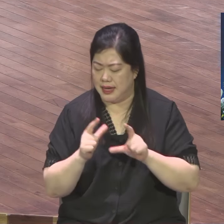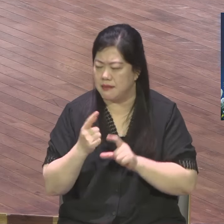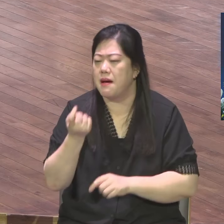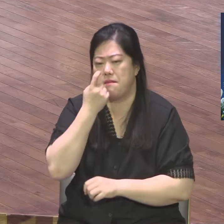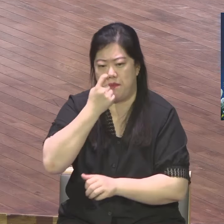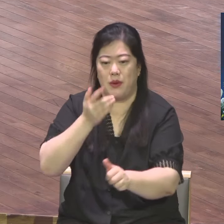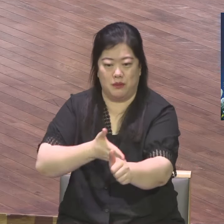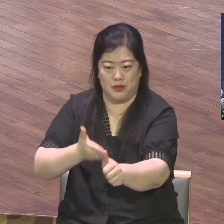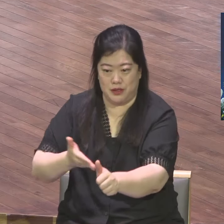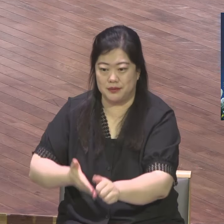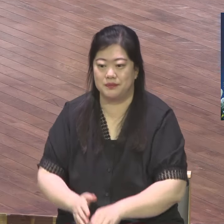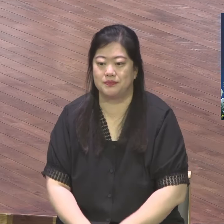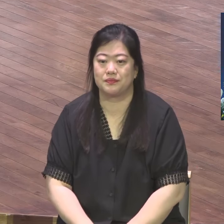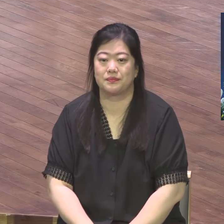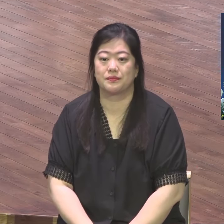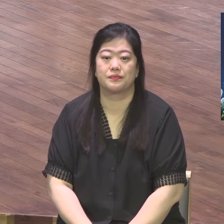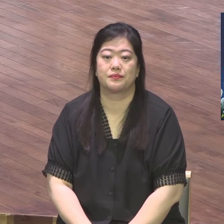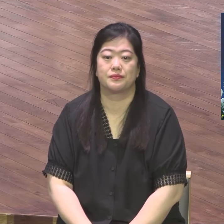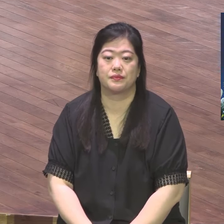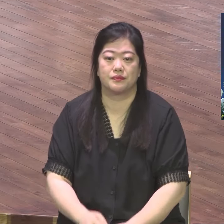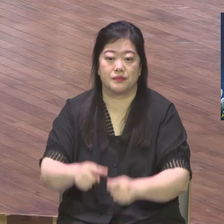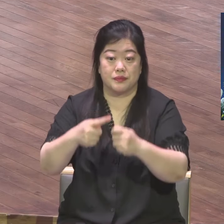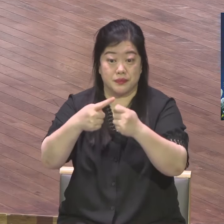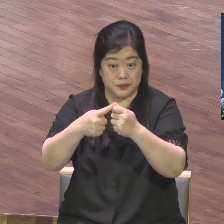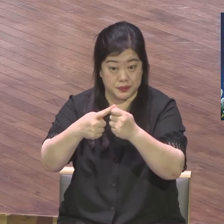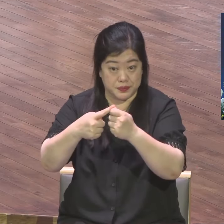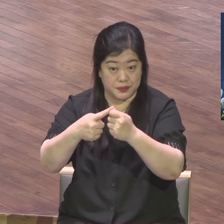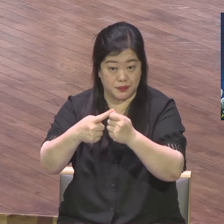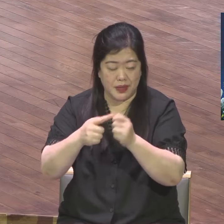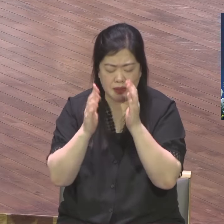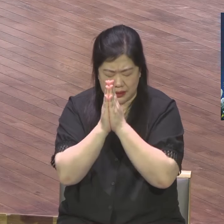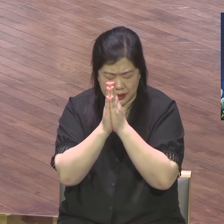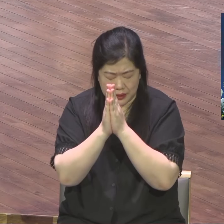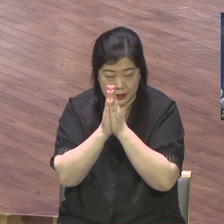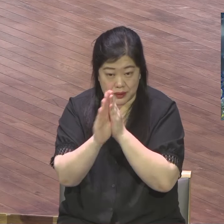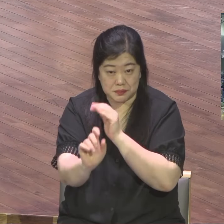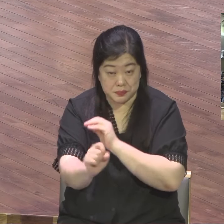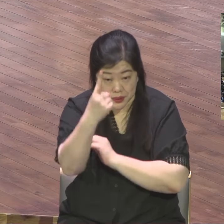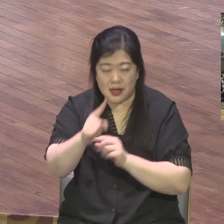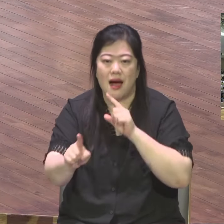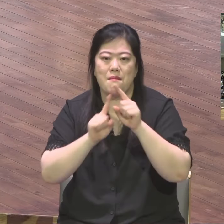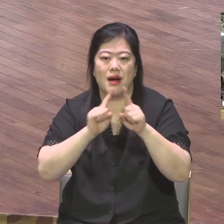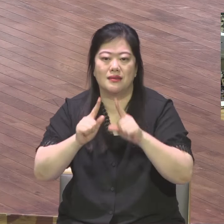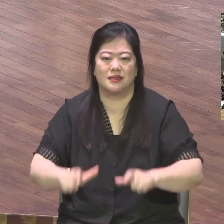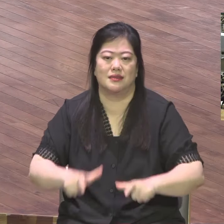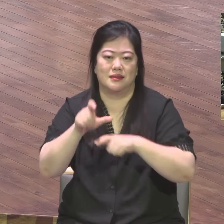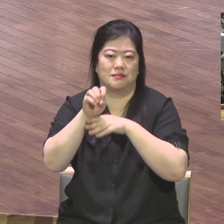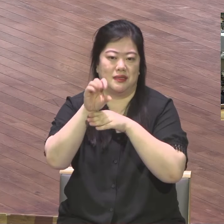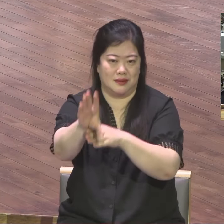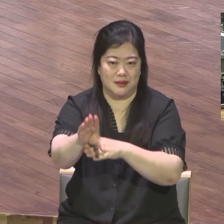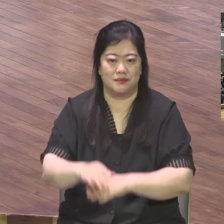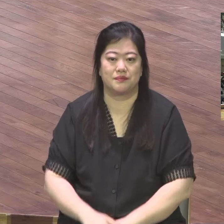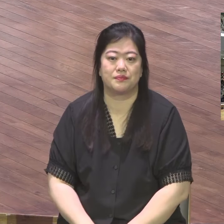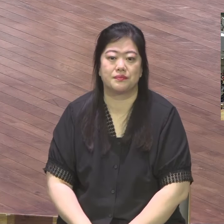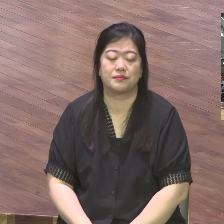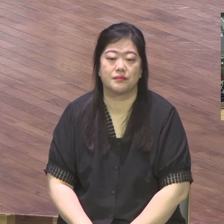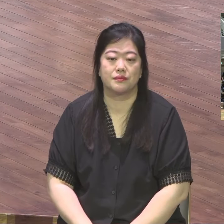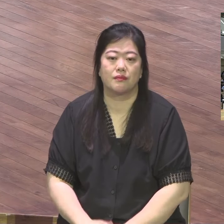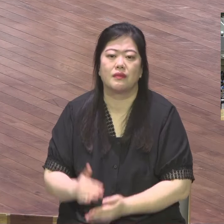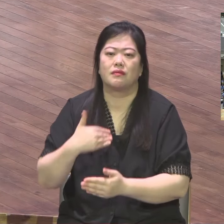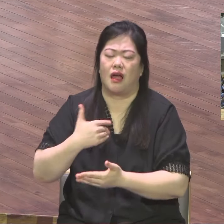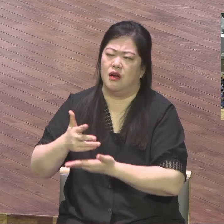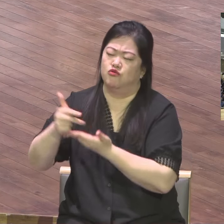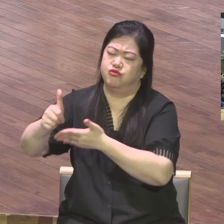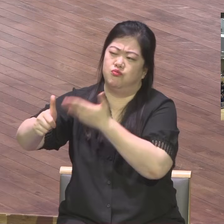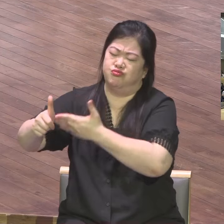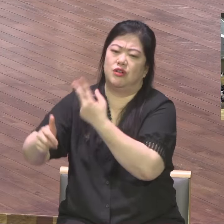자, 그럼 첫째로 말씀의 망대를 세우는 기도입니다. 7절 봅니다. 내가 두 가지 일을 주께 구하여 사오니 내가